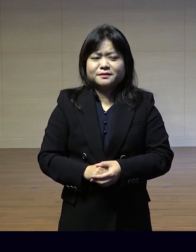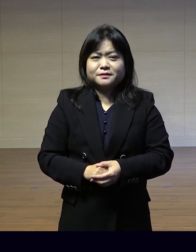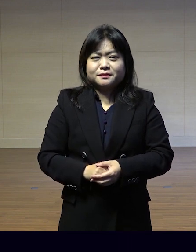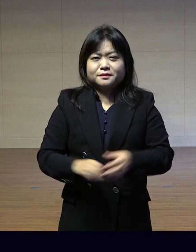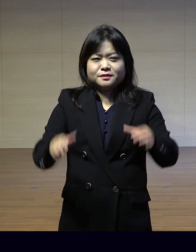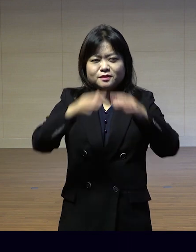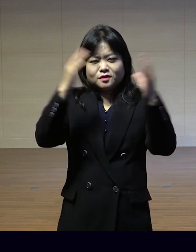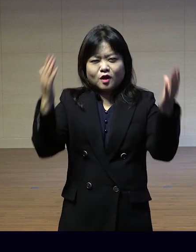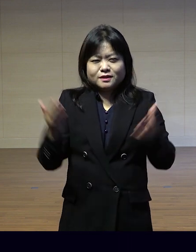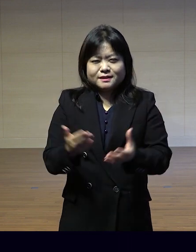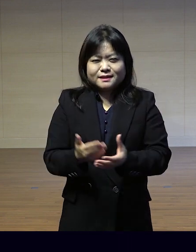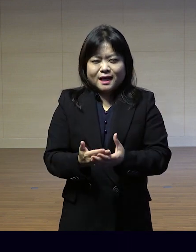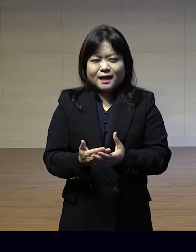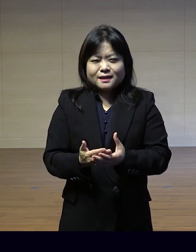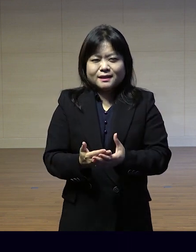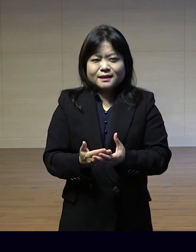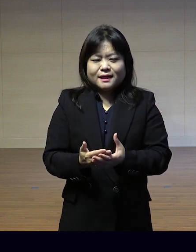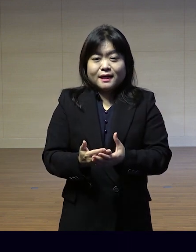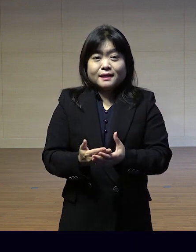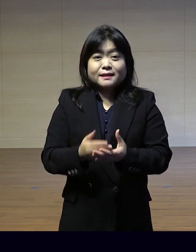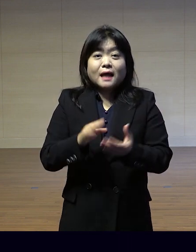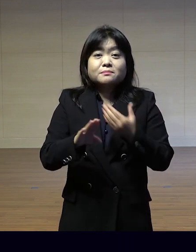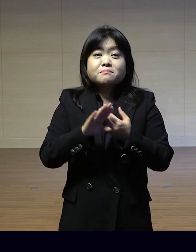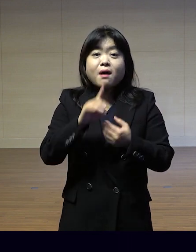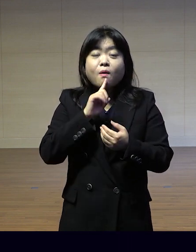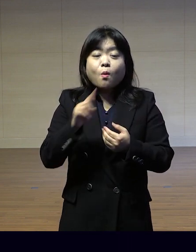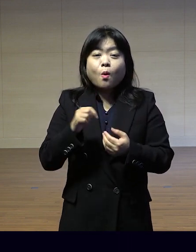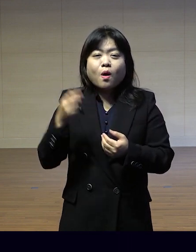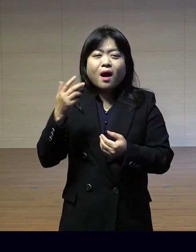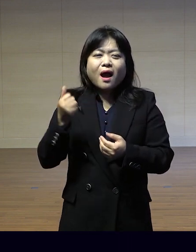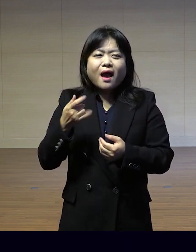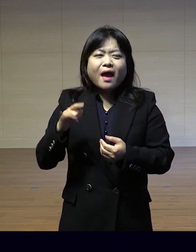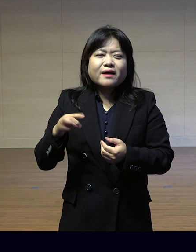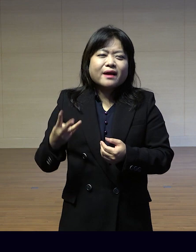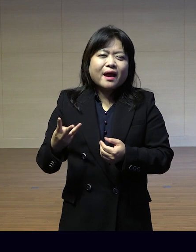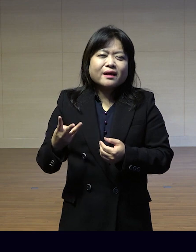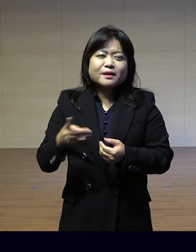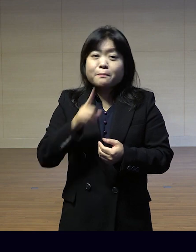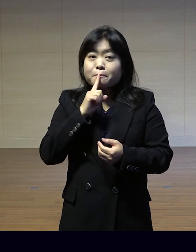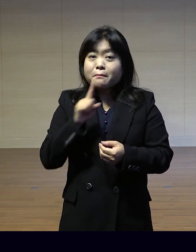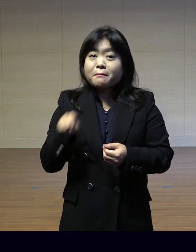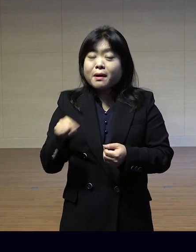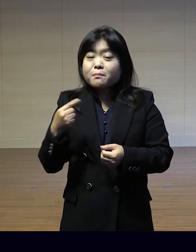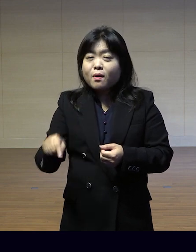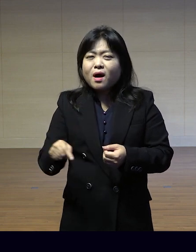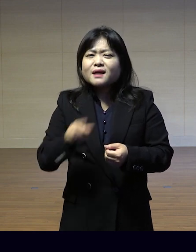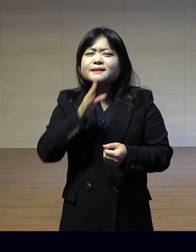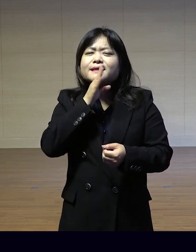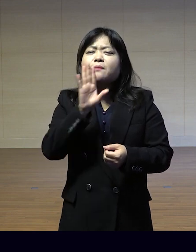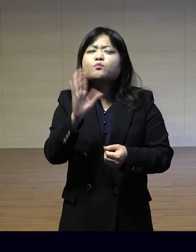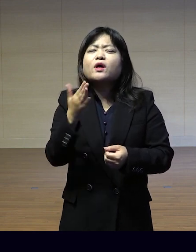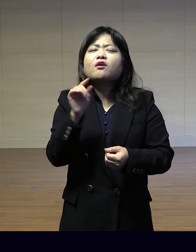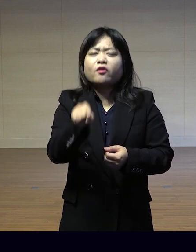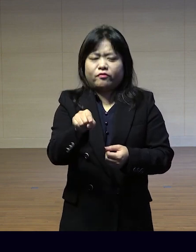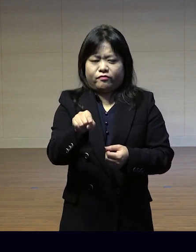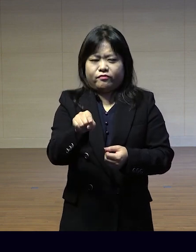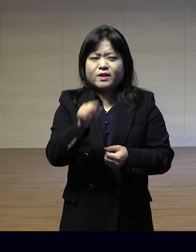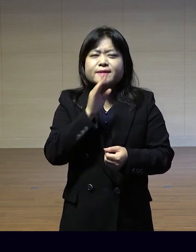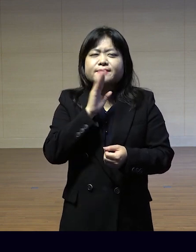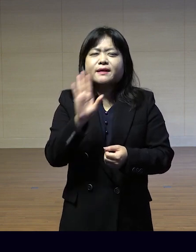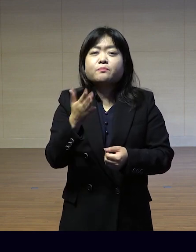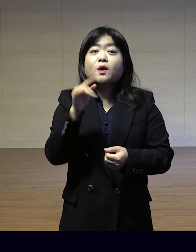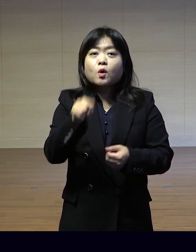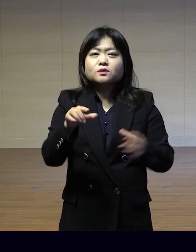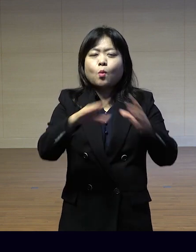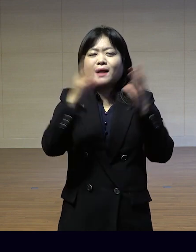전체는 이제 다른 말로 해겔이 정신현상학에서 das wahre ist das Ganze, 그 참된 것은